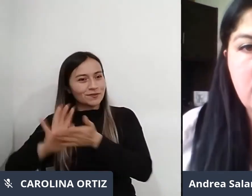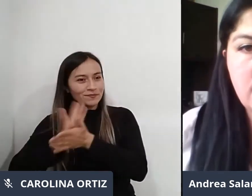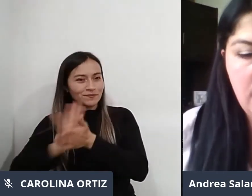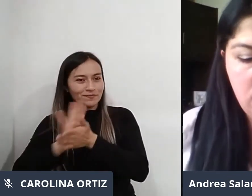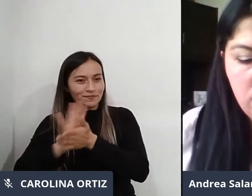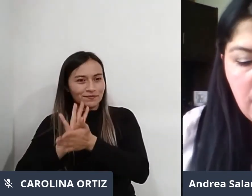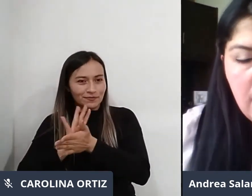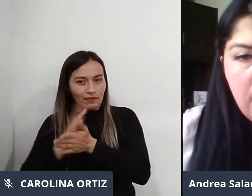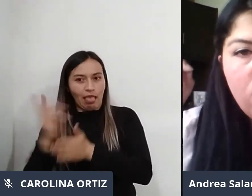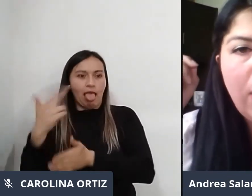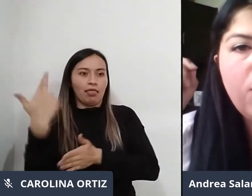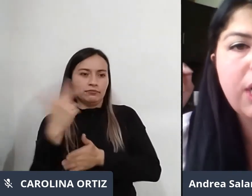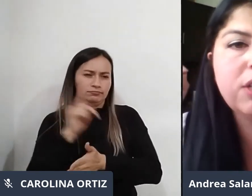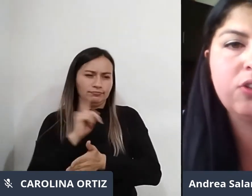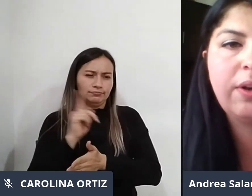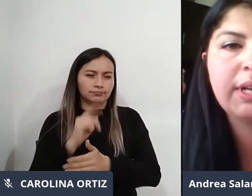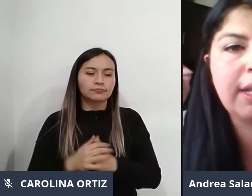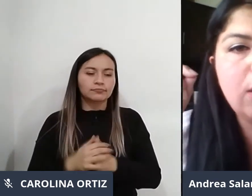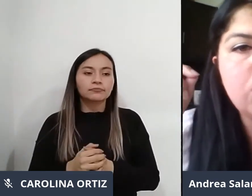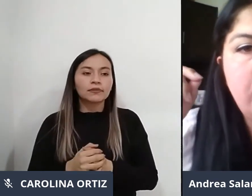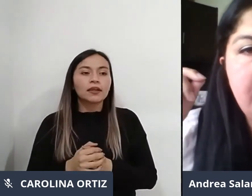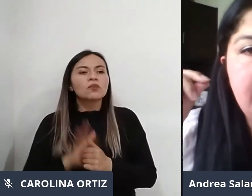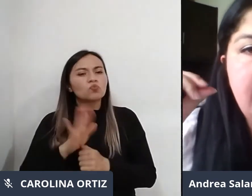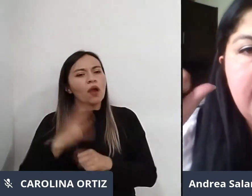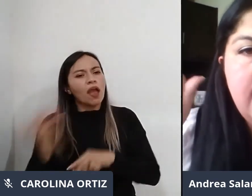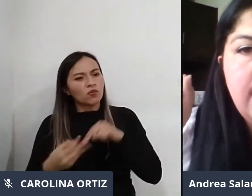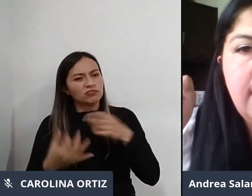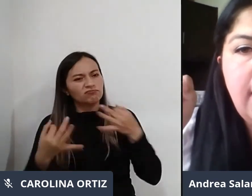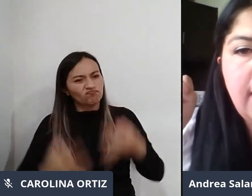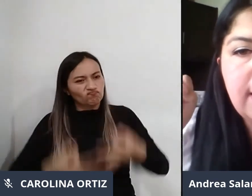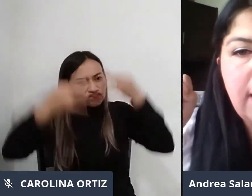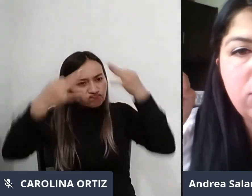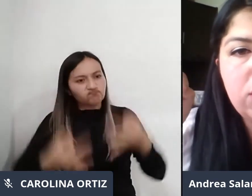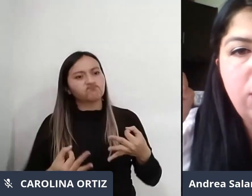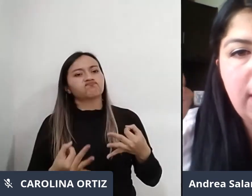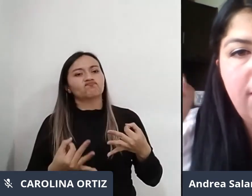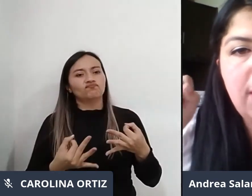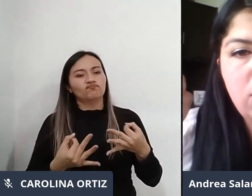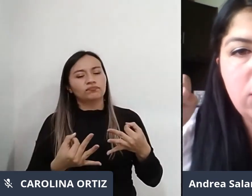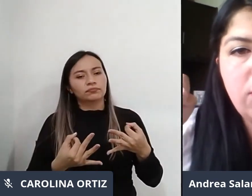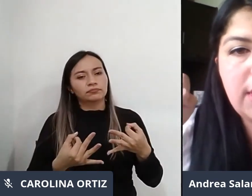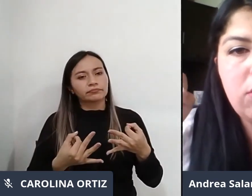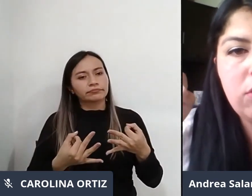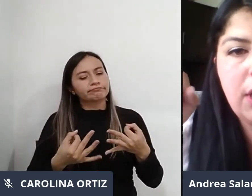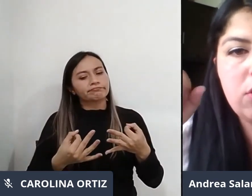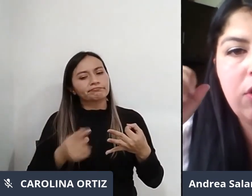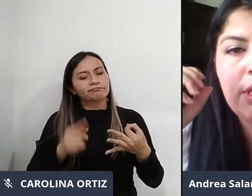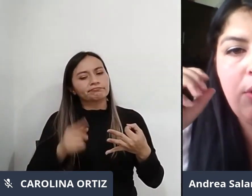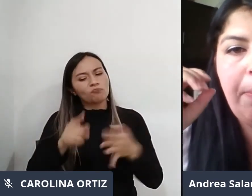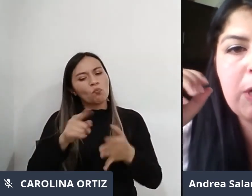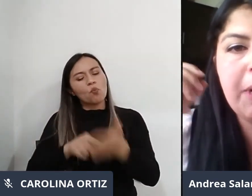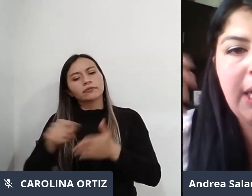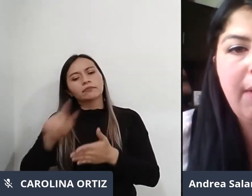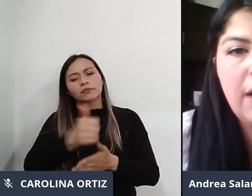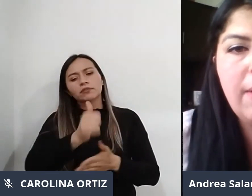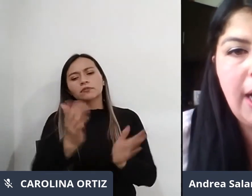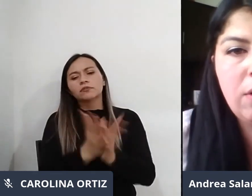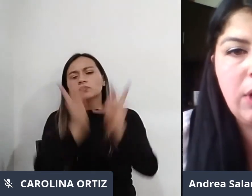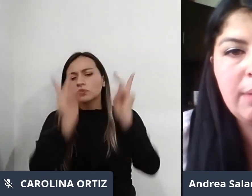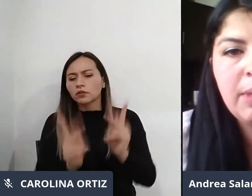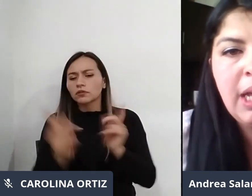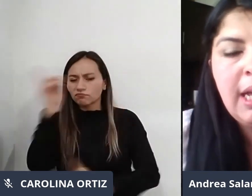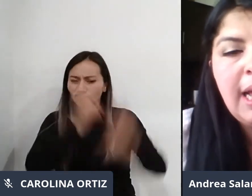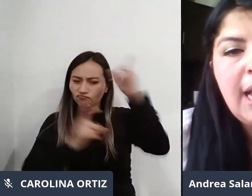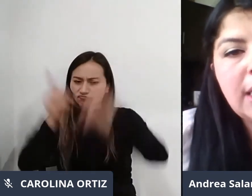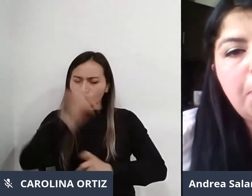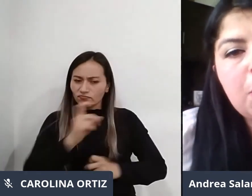de las cosas que ella dijo, una educación de verdad que nos permita hacer que los estudiantes reflexionen sobre ese contexto desde una perspectiva